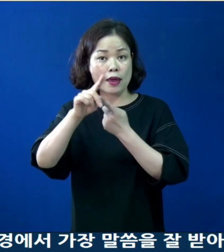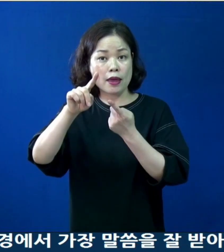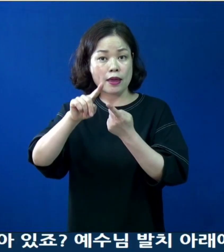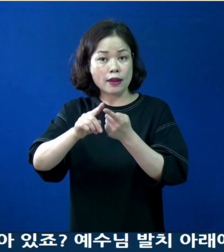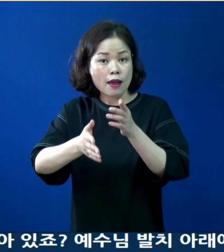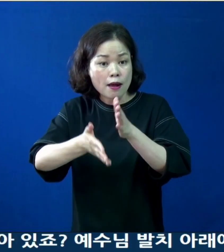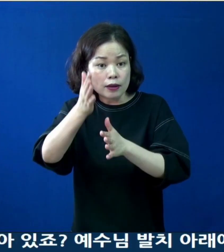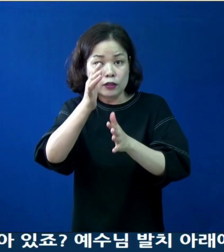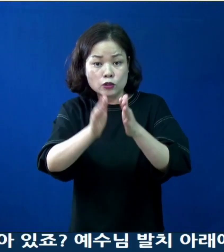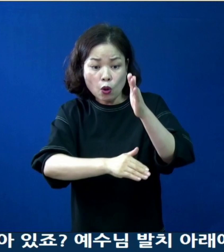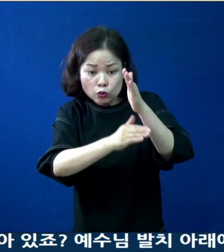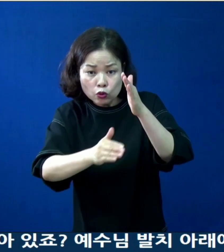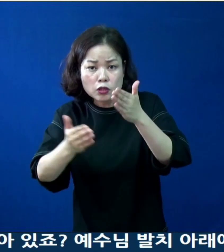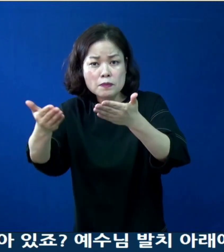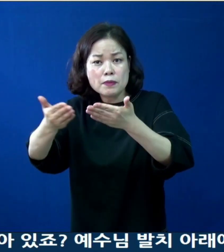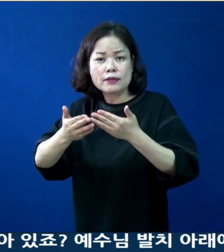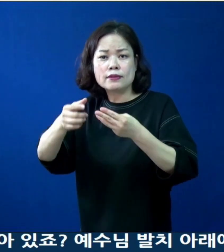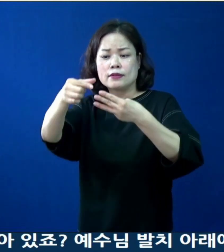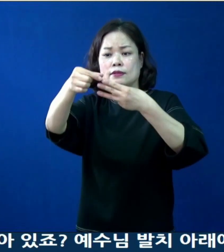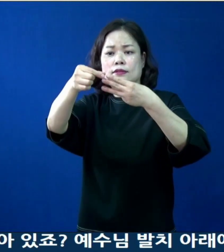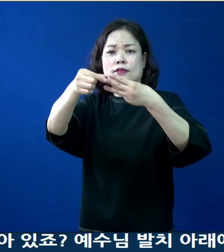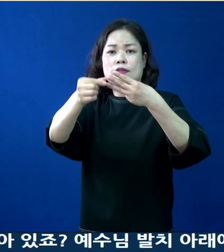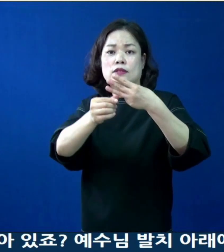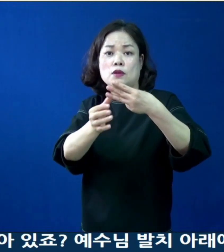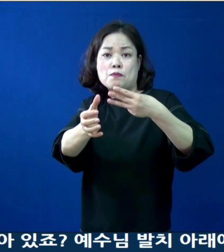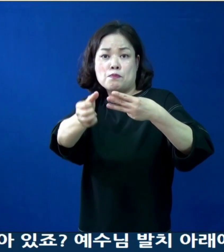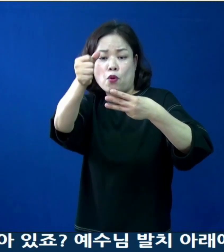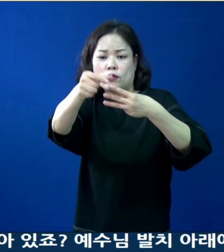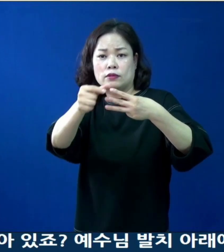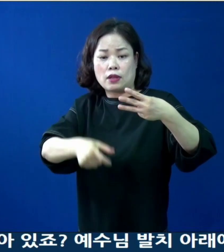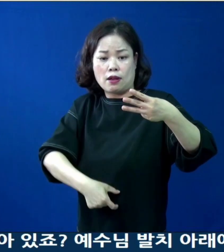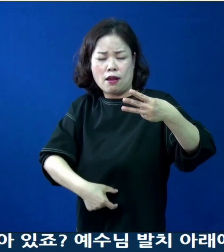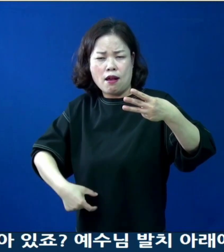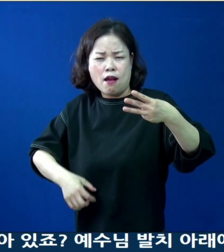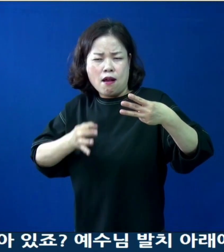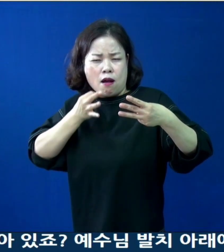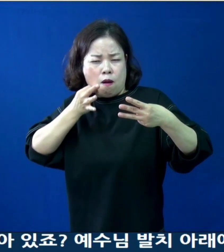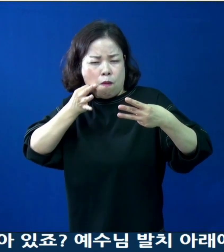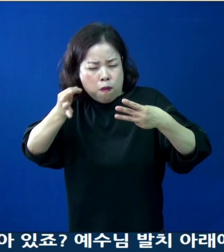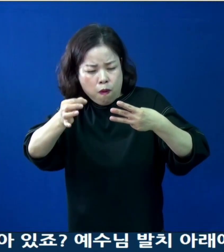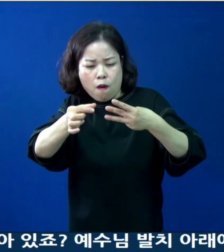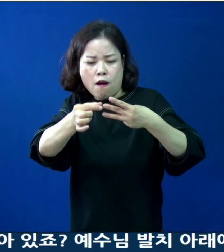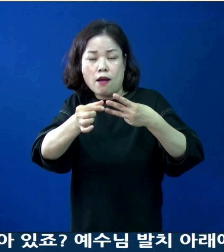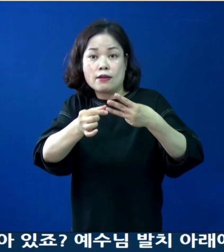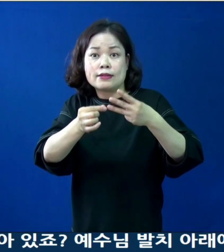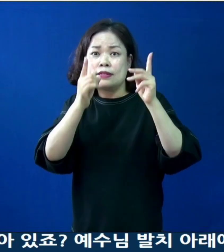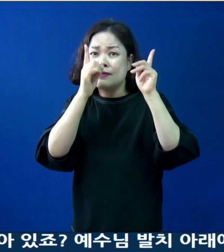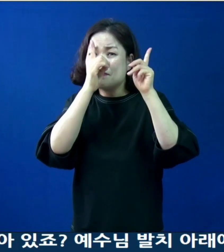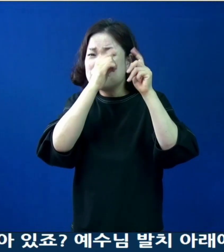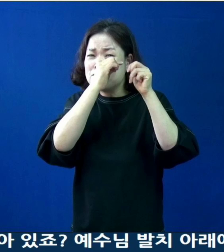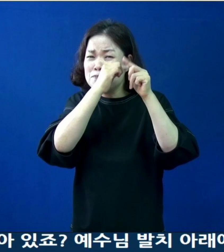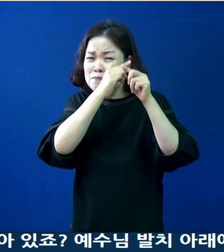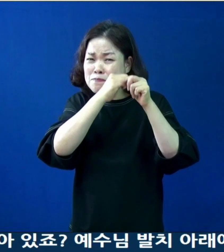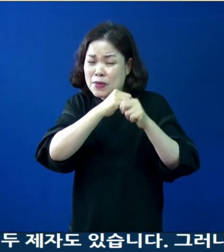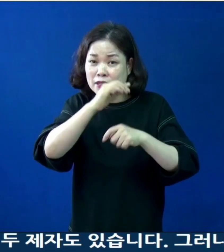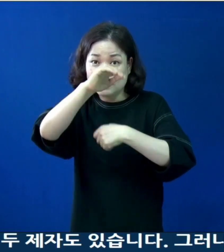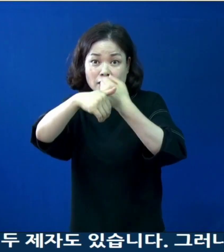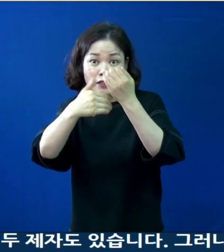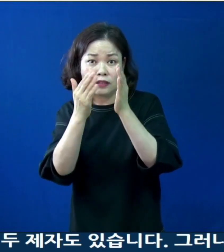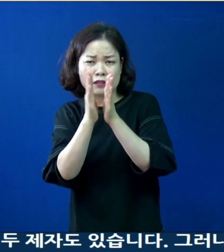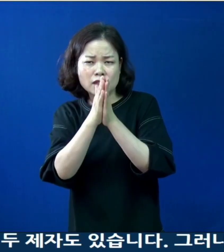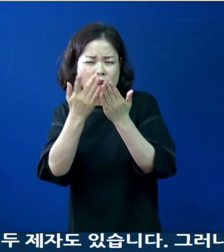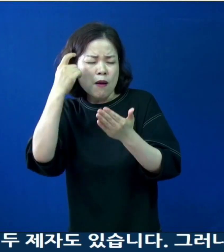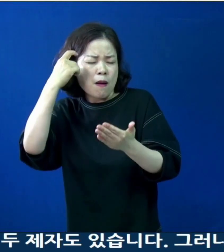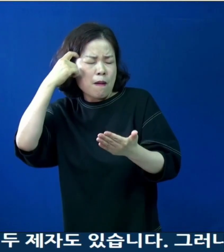것은 이렇게 3가지 포인트로 너그럽고 간절하고 날마다